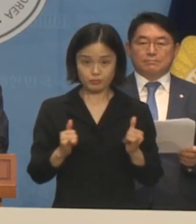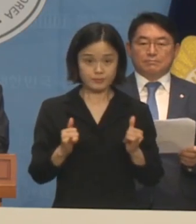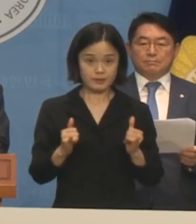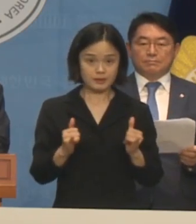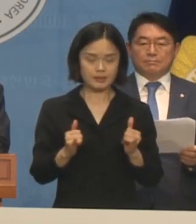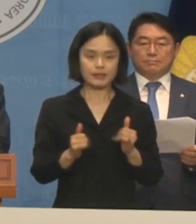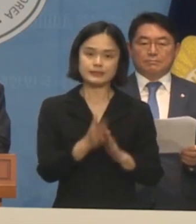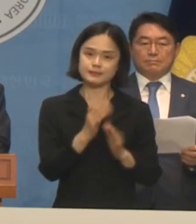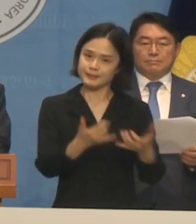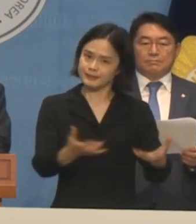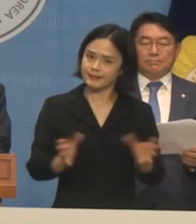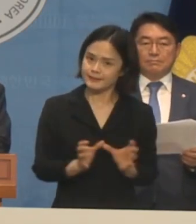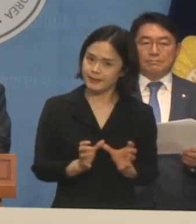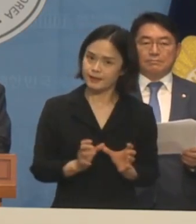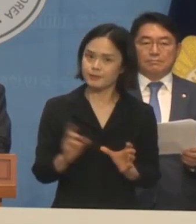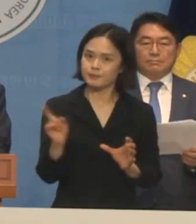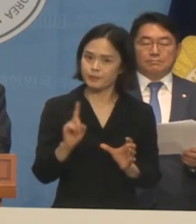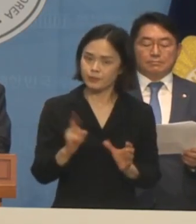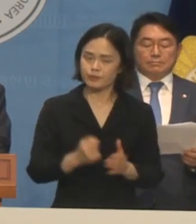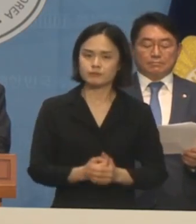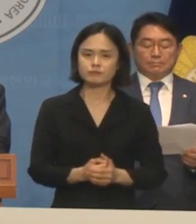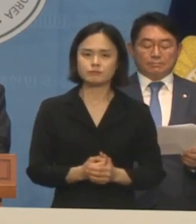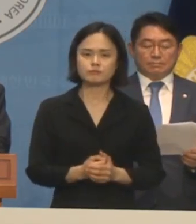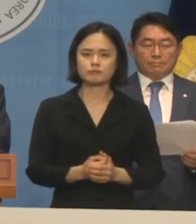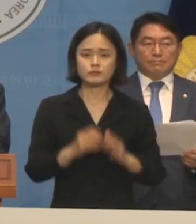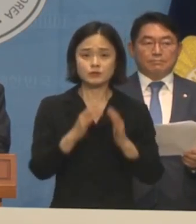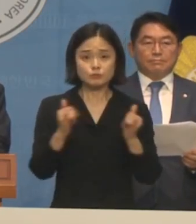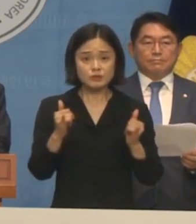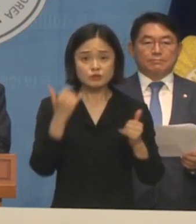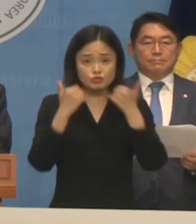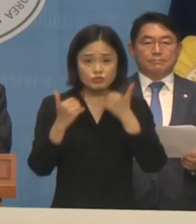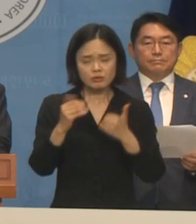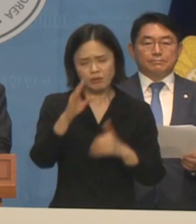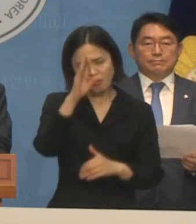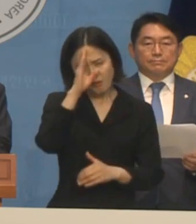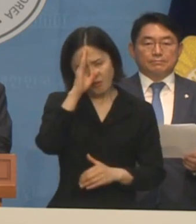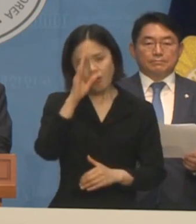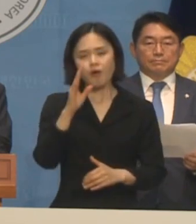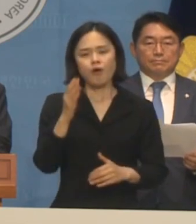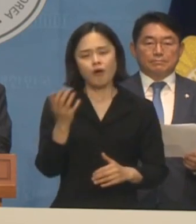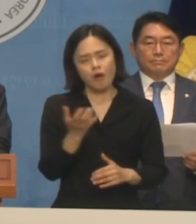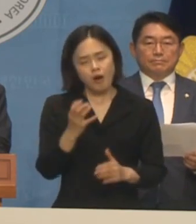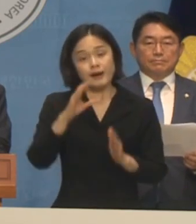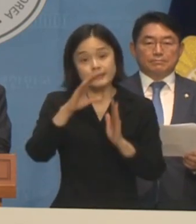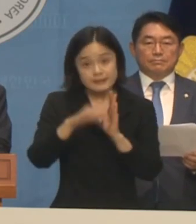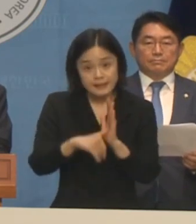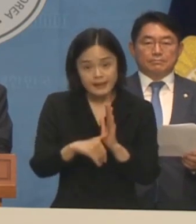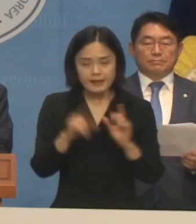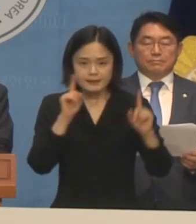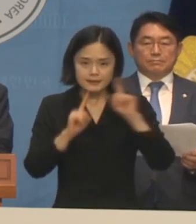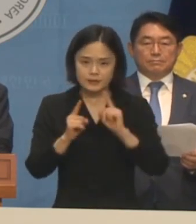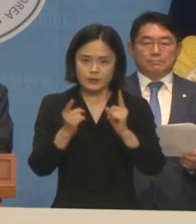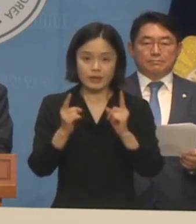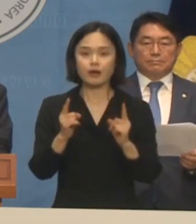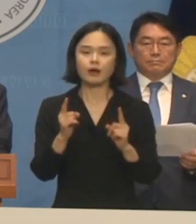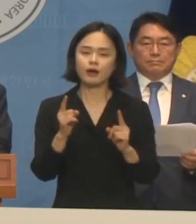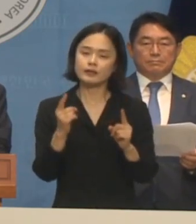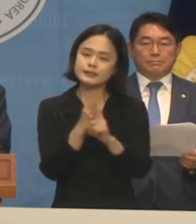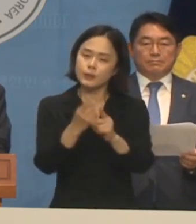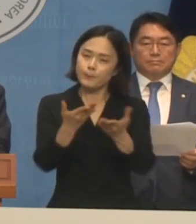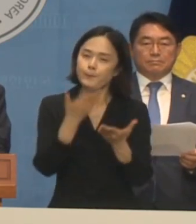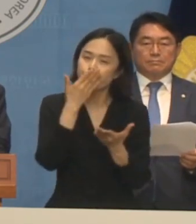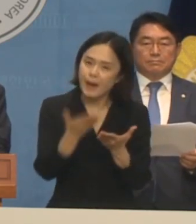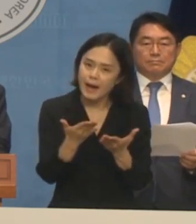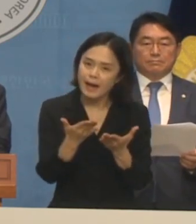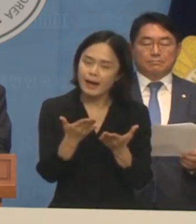아프면 제대로 치료받을 수 있는 대한민국의 내일을 열기 위해 앞장서겠습니다. 공공필수